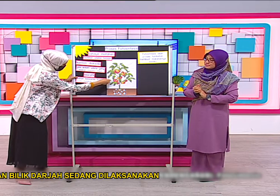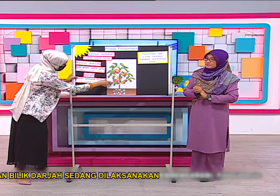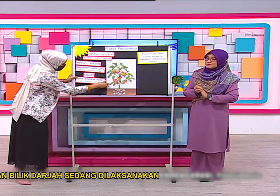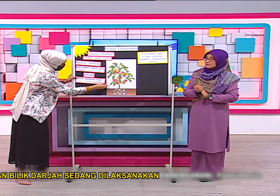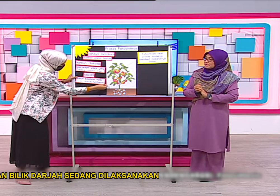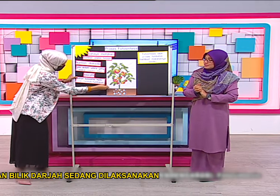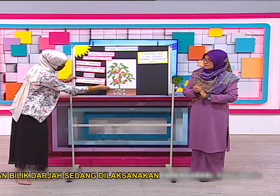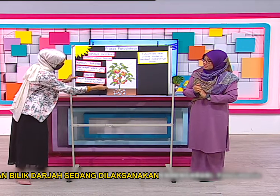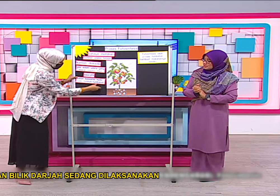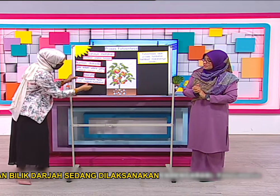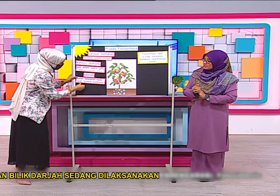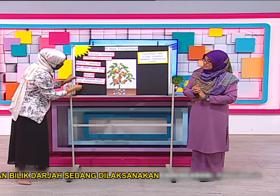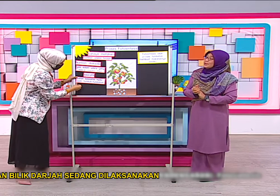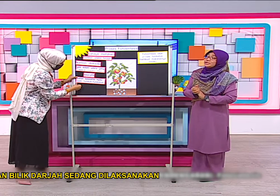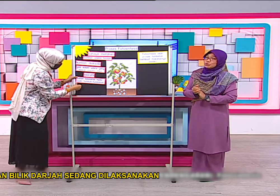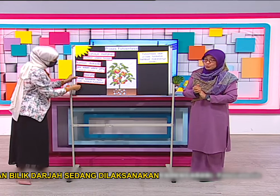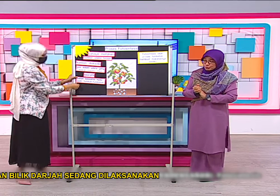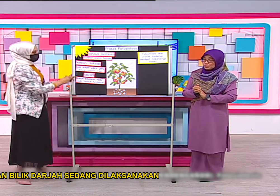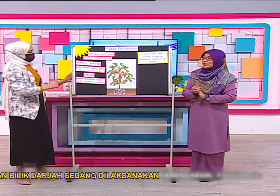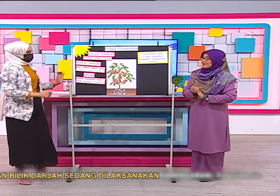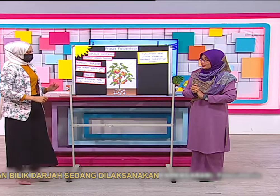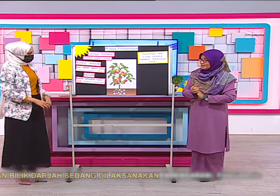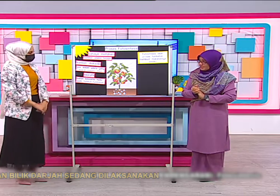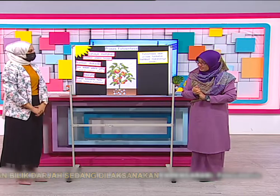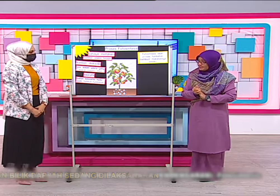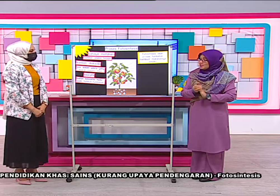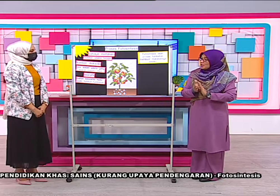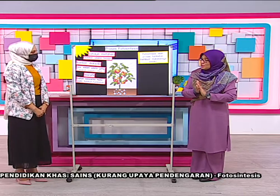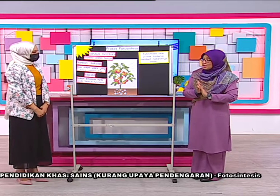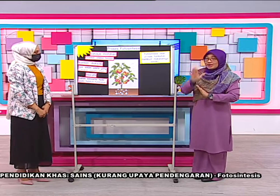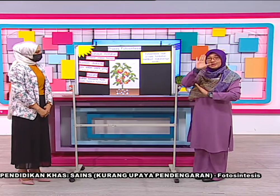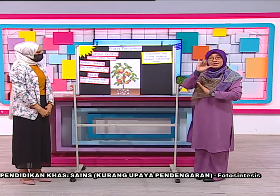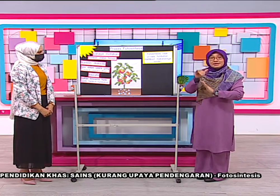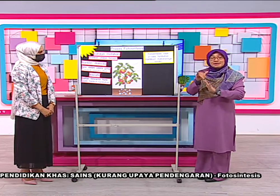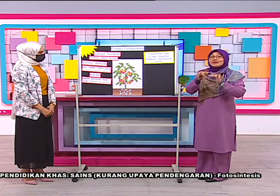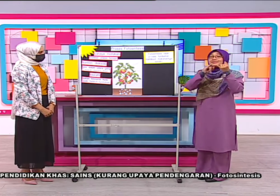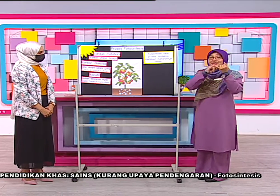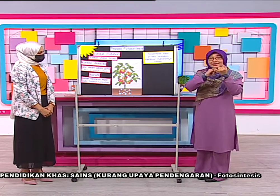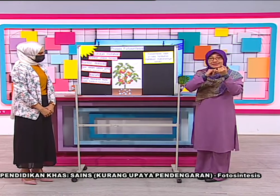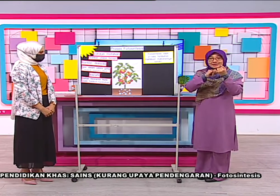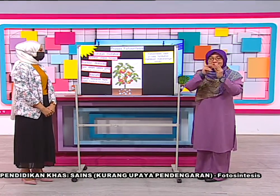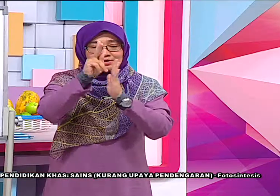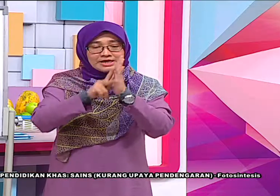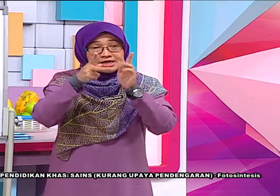bahan-bahannya hijau faded faded tumbuh-tumbuhan oke oright yang terakhir Oke